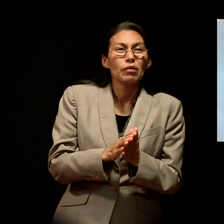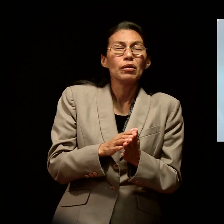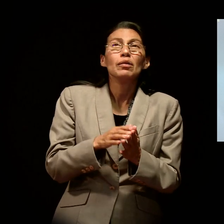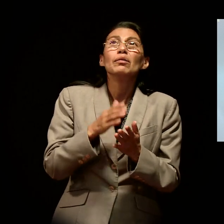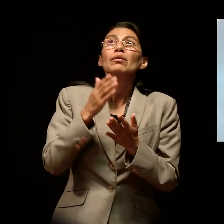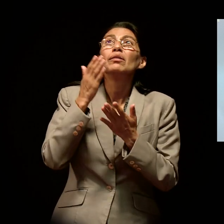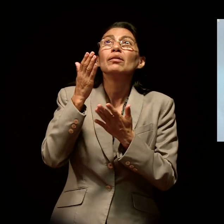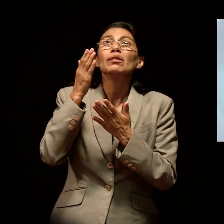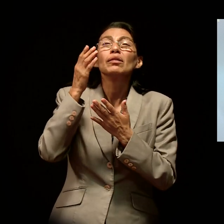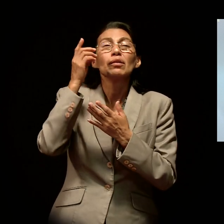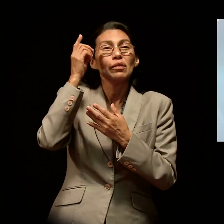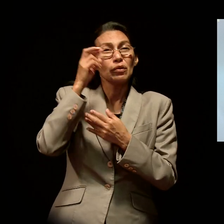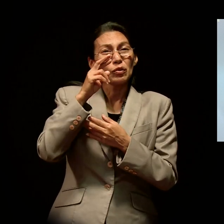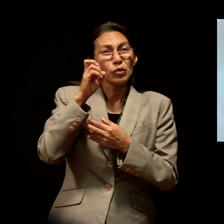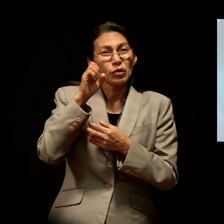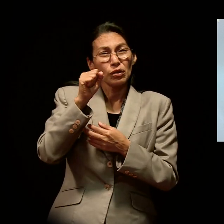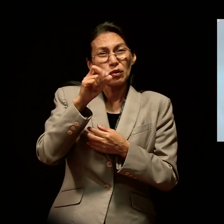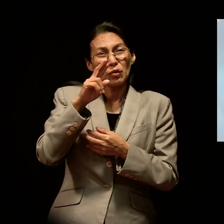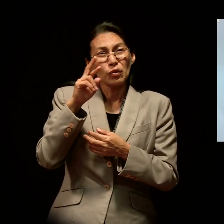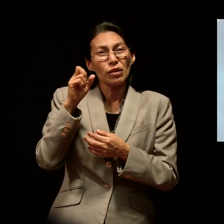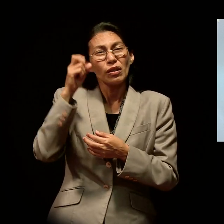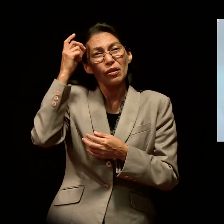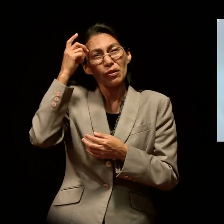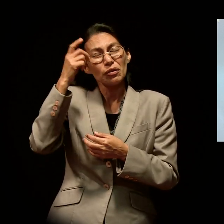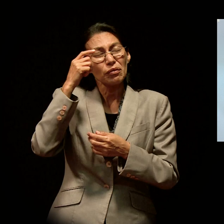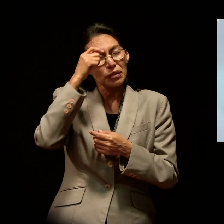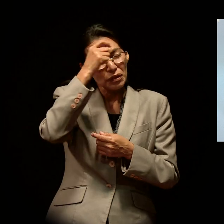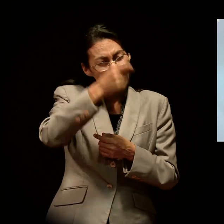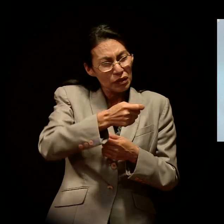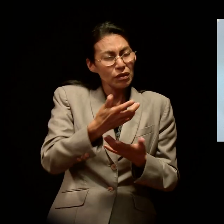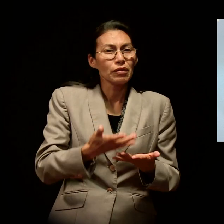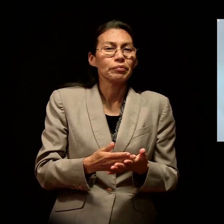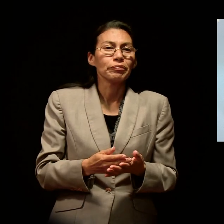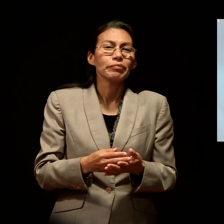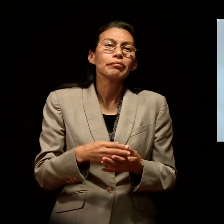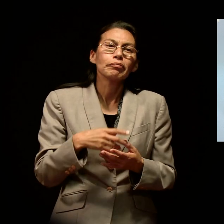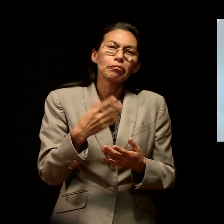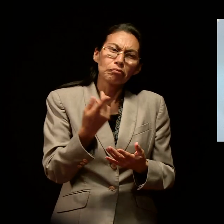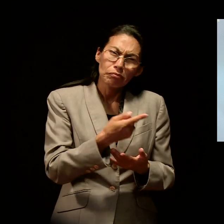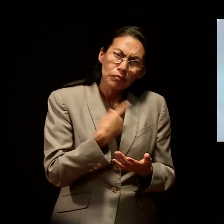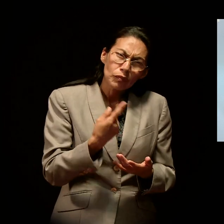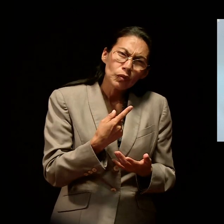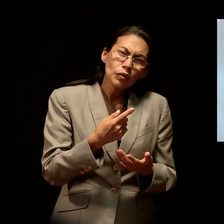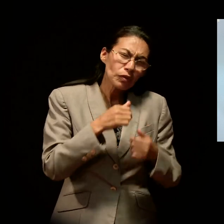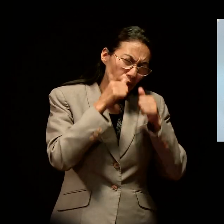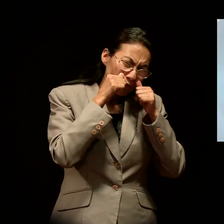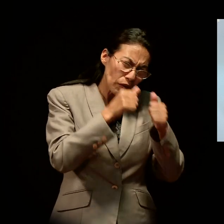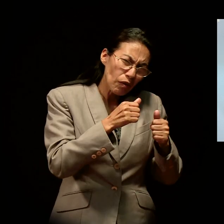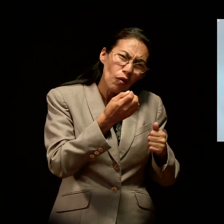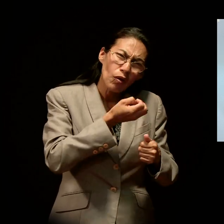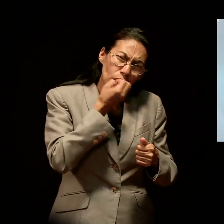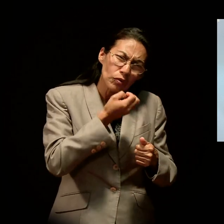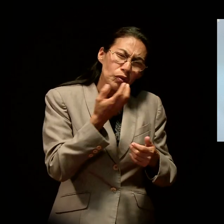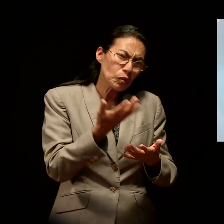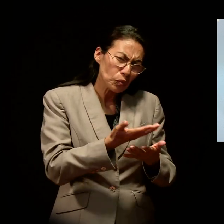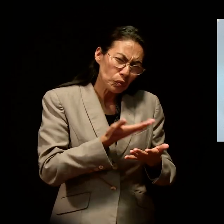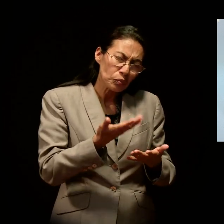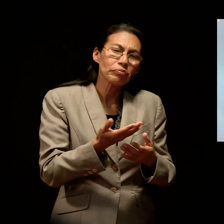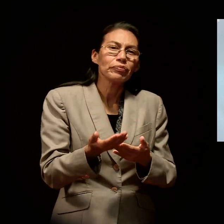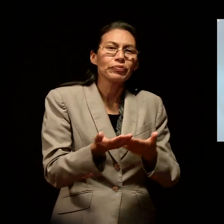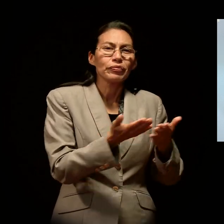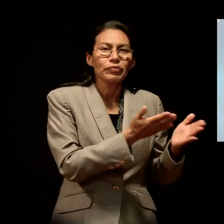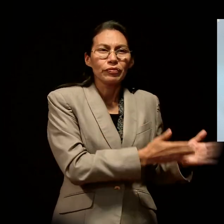y duración por Rosaura para que el señor transforme su vida y lo bendiga Ricardo vamos a tomar en cuenta estas oraciones